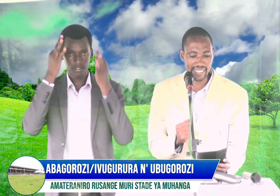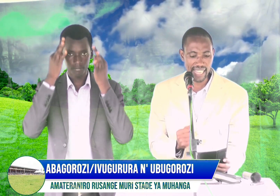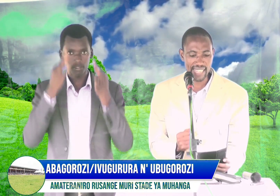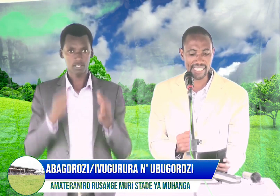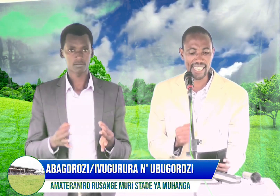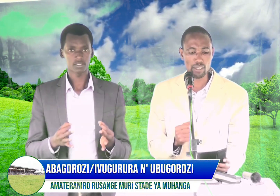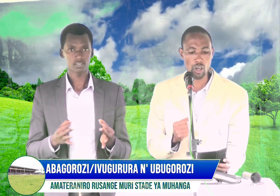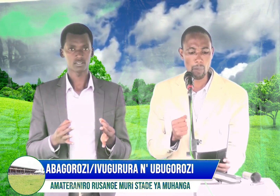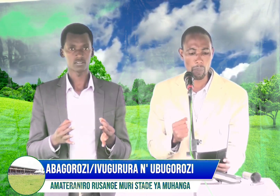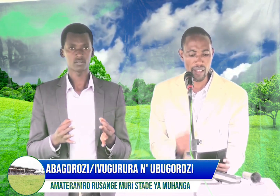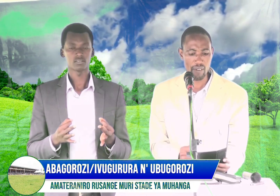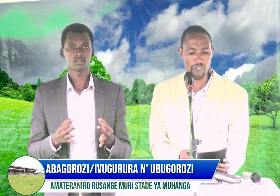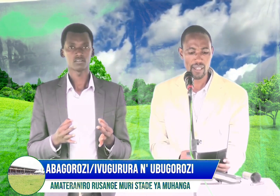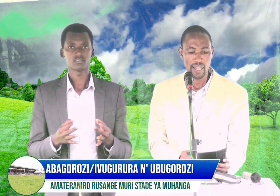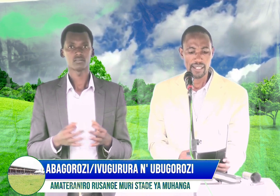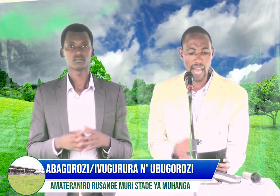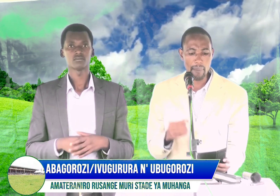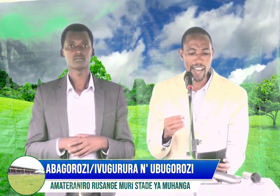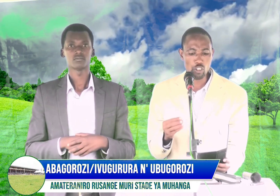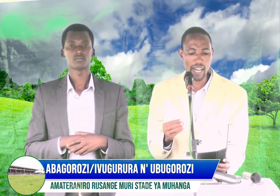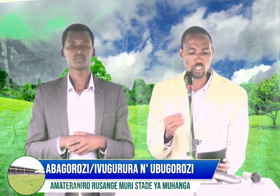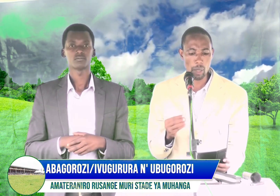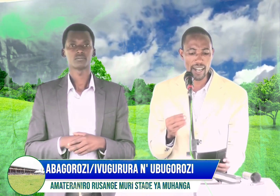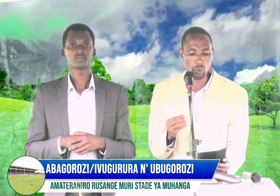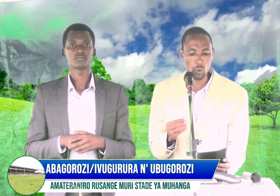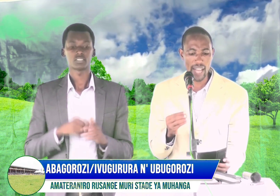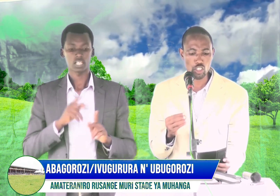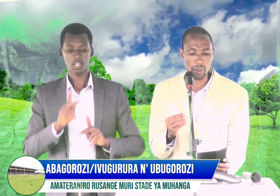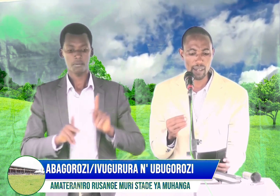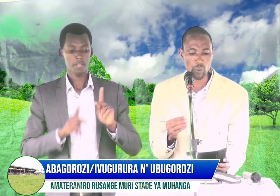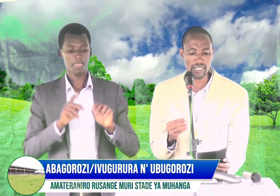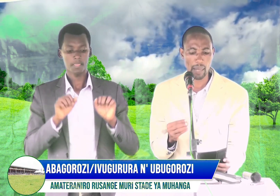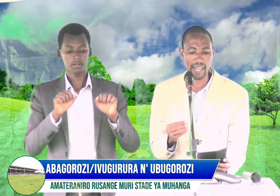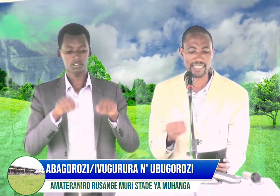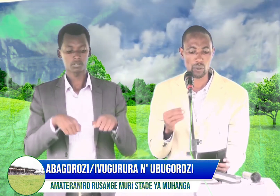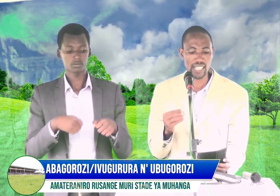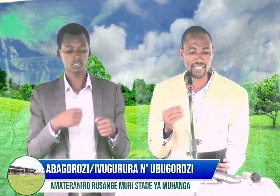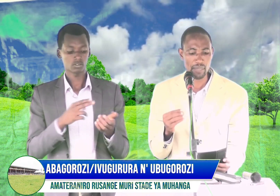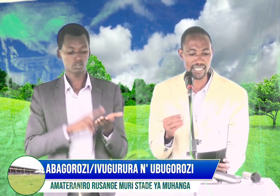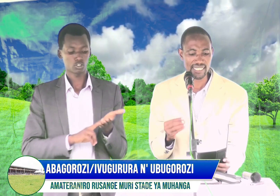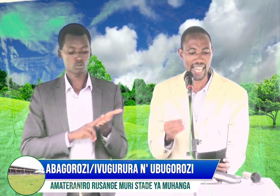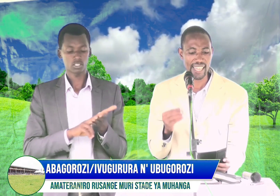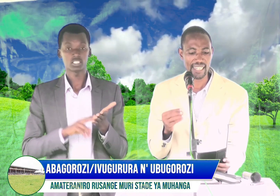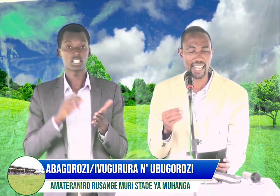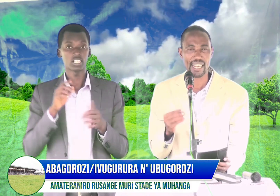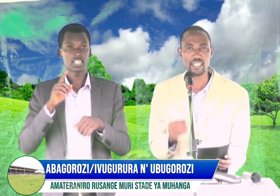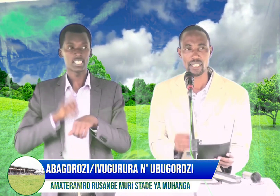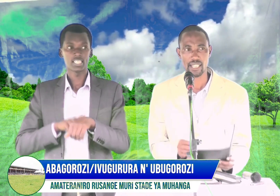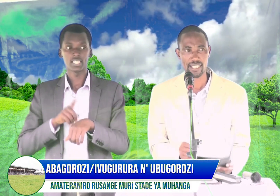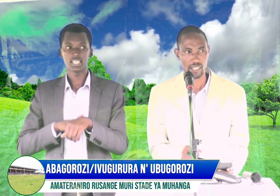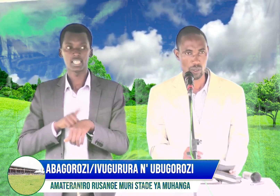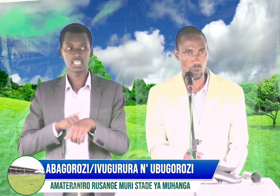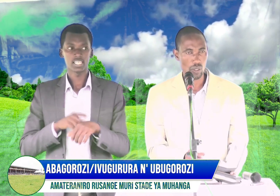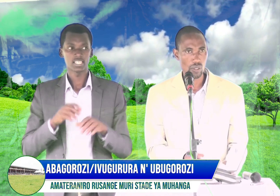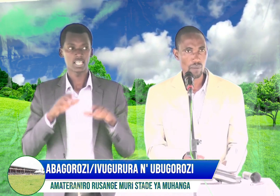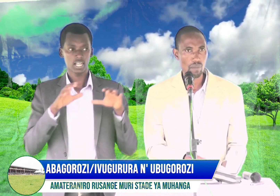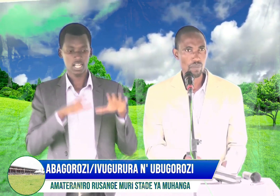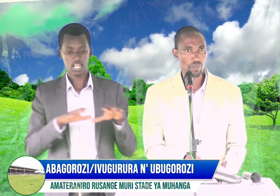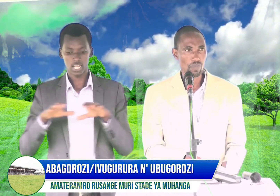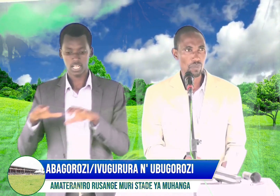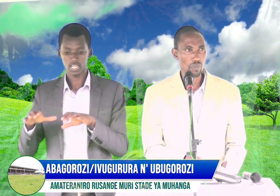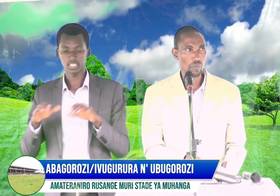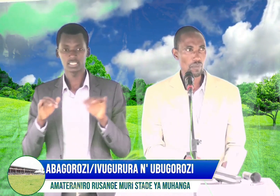aller dit danger et d'autres preuves n'abantu bashobora washobora kwitabaza ugeze mu isaha ya kaga n'ibigeragezo